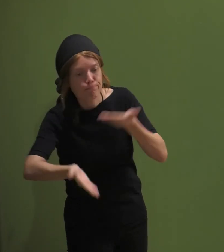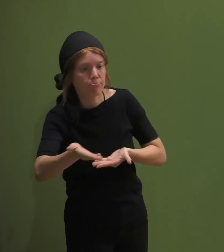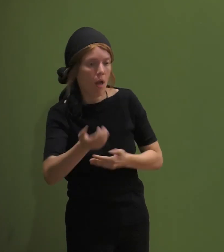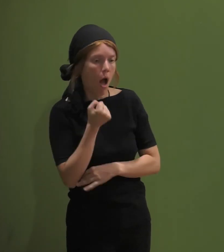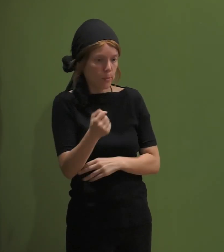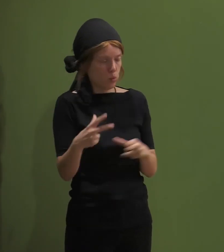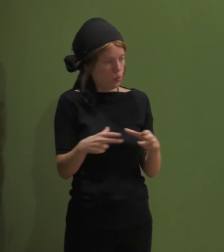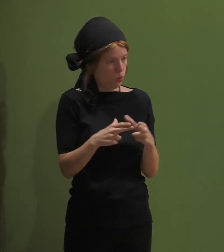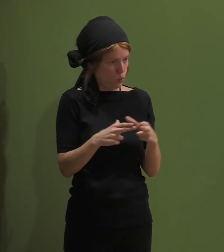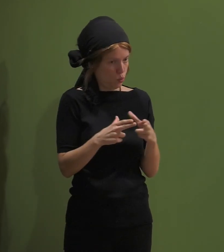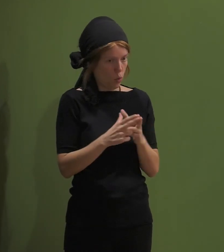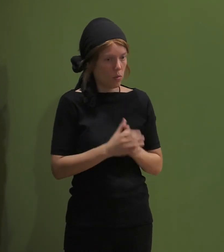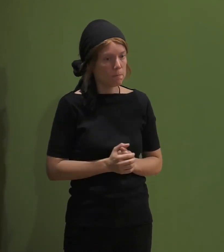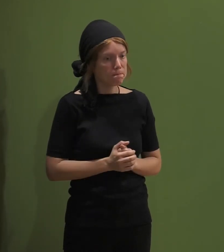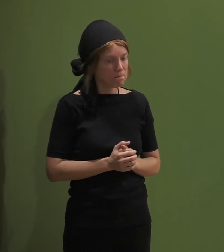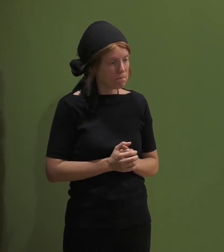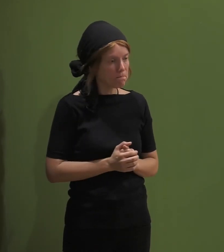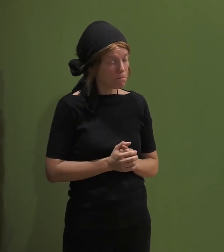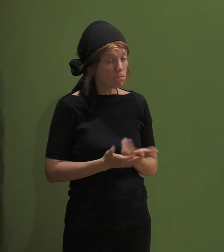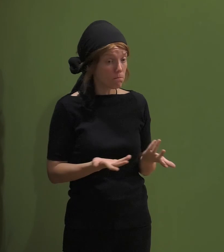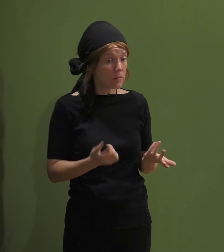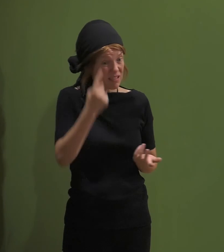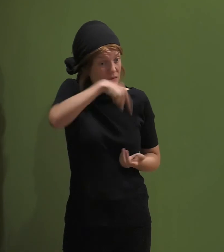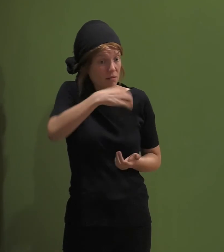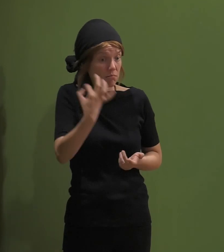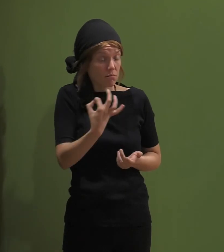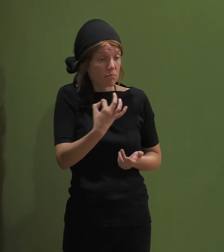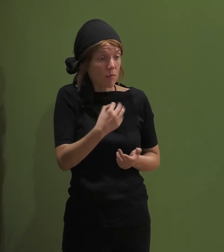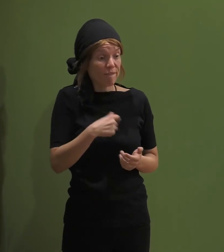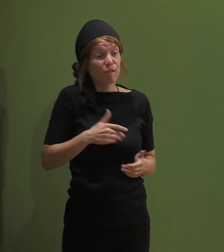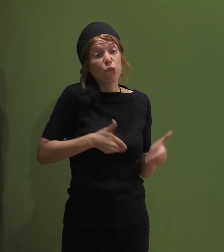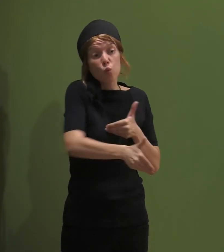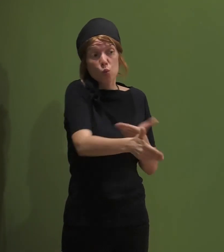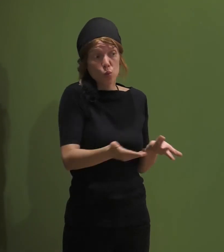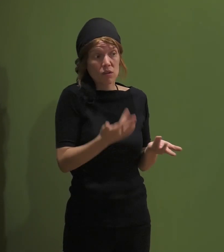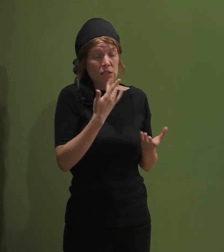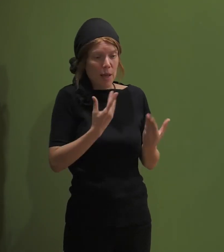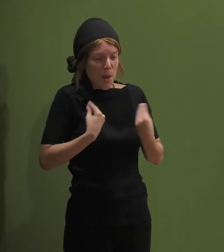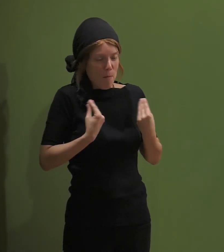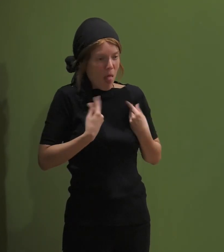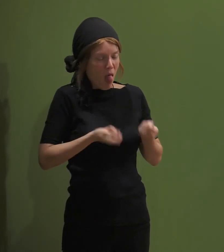apoyo de la sociedad en su conjunto, ¿no? Y saber, sobre todo, también cuando el día de mañana, si la vida te